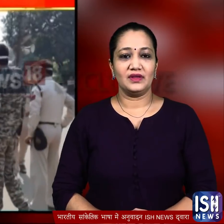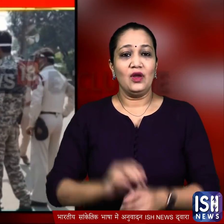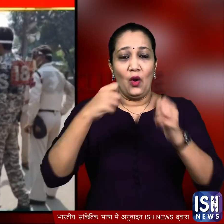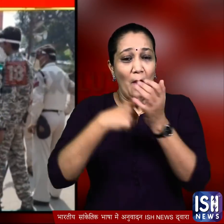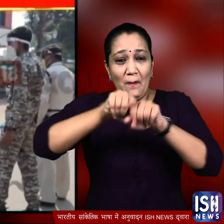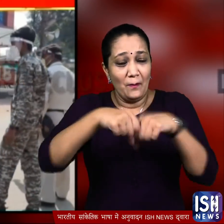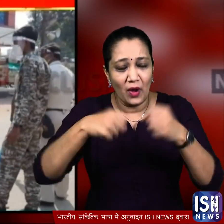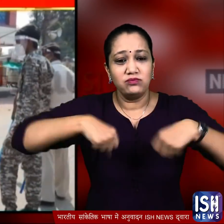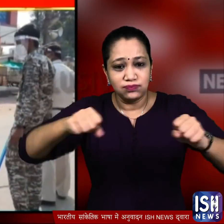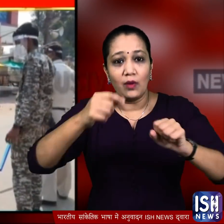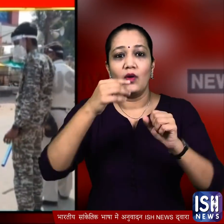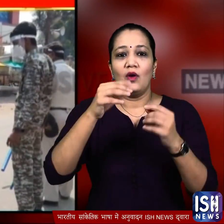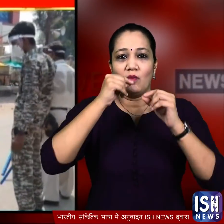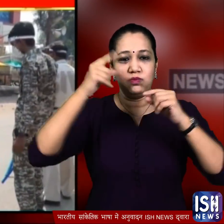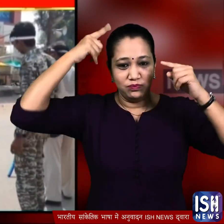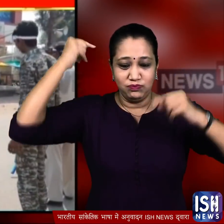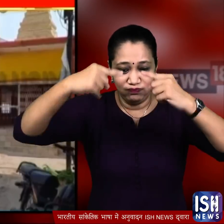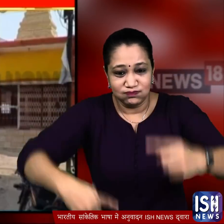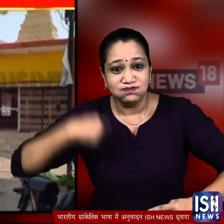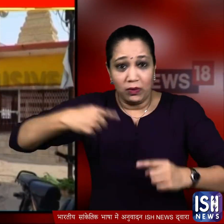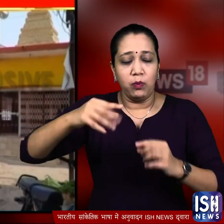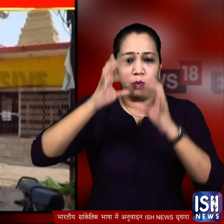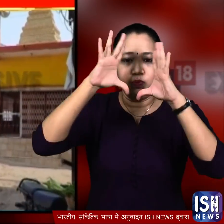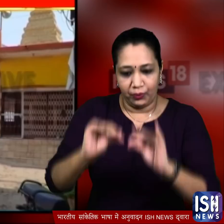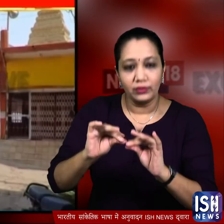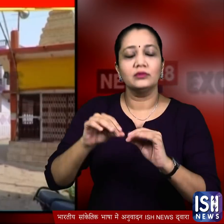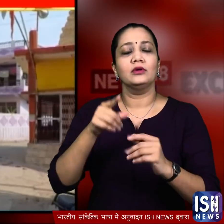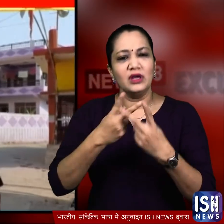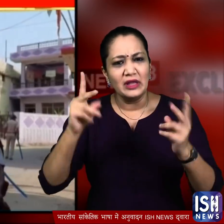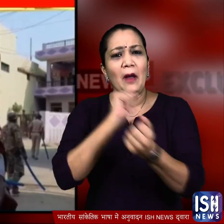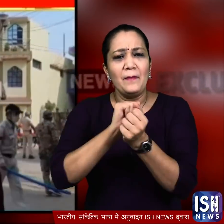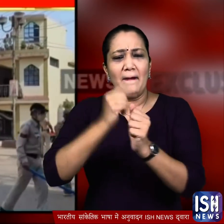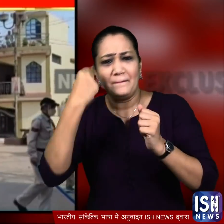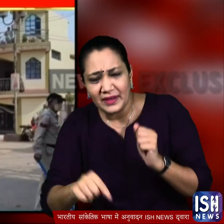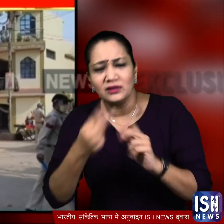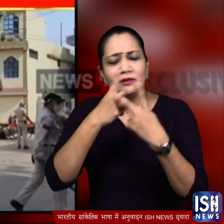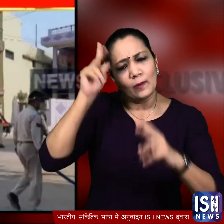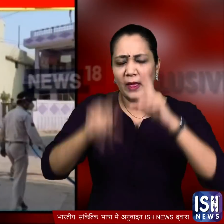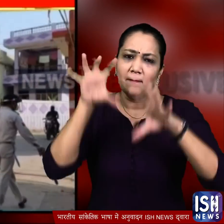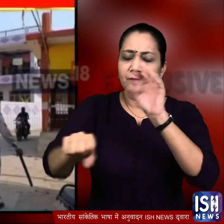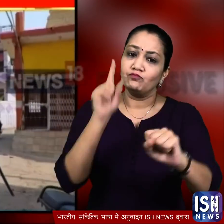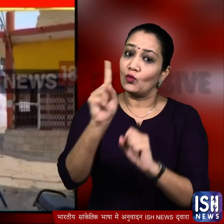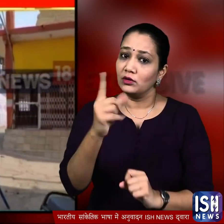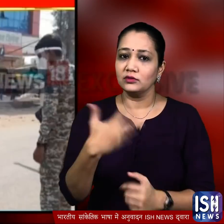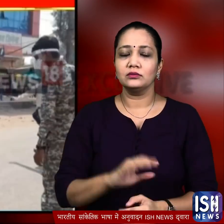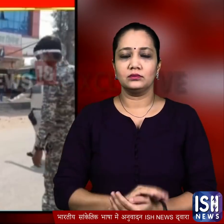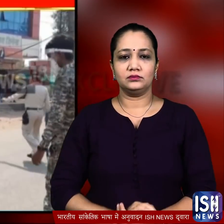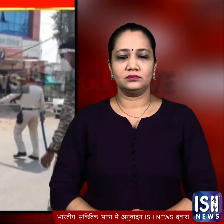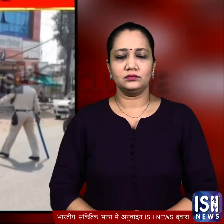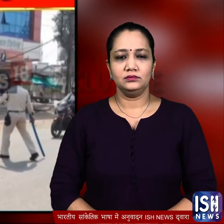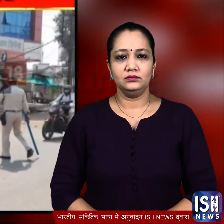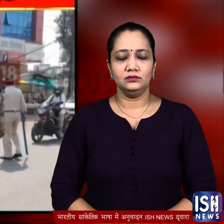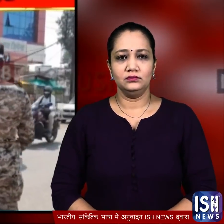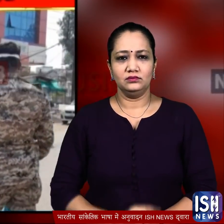कर्फ्यू तोड़ने पर मोटरसाइकिलों के टायर की हवा निकाल दी गई। इसके साथ ही पुलिस ने इस तरह की गलती करने वालों को सख्त चेतावनी भी दी।